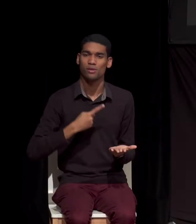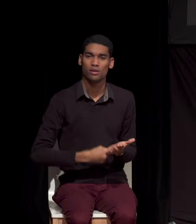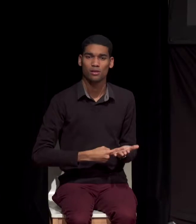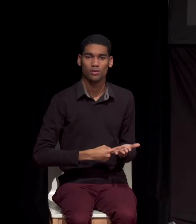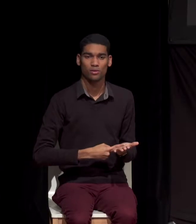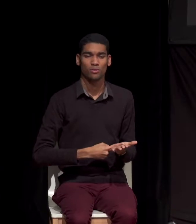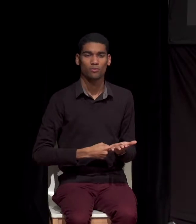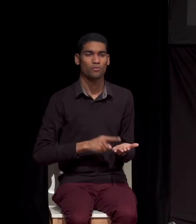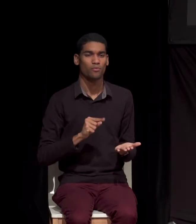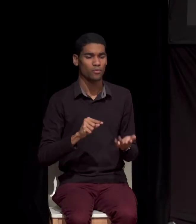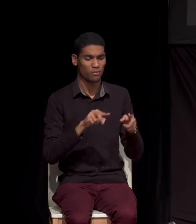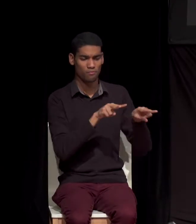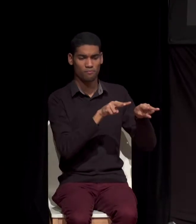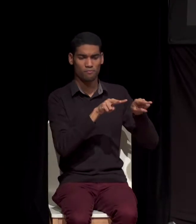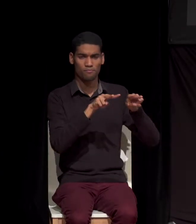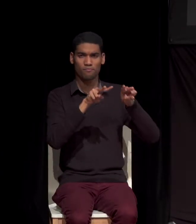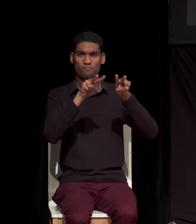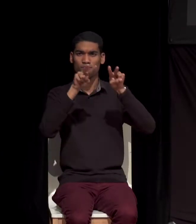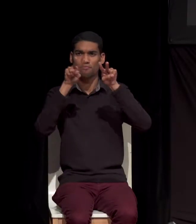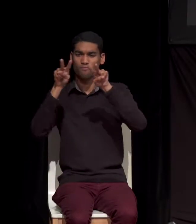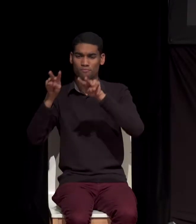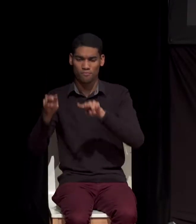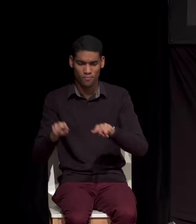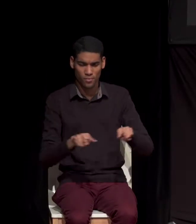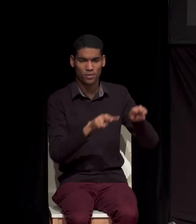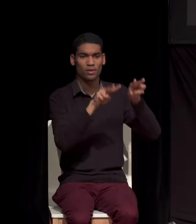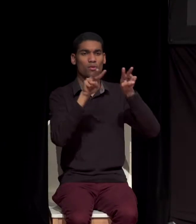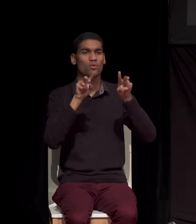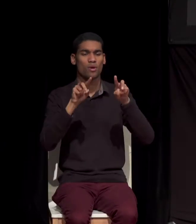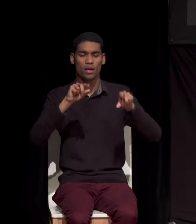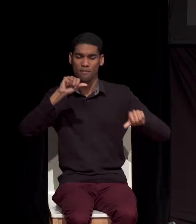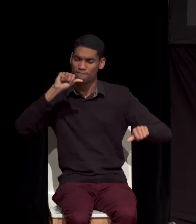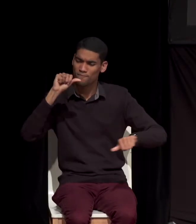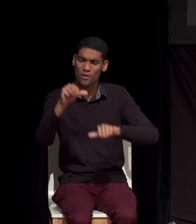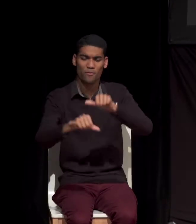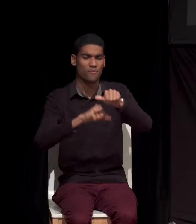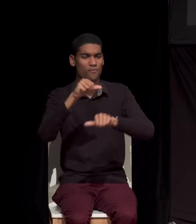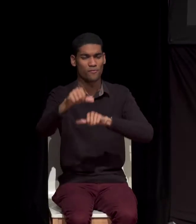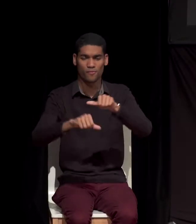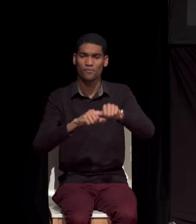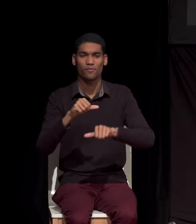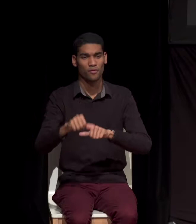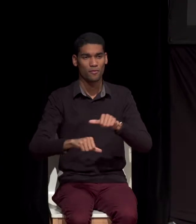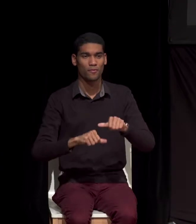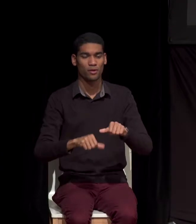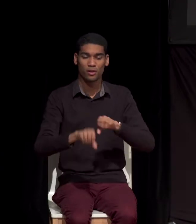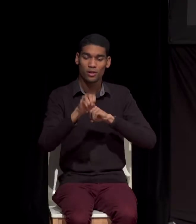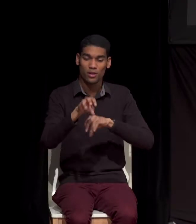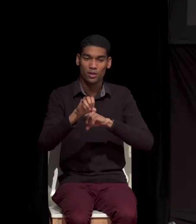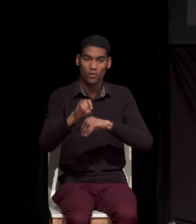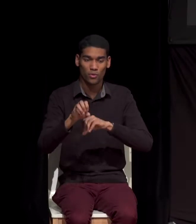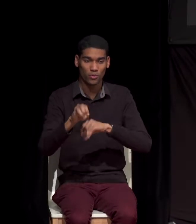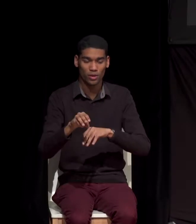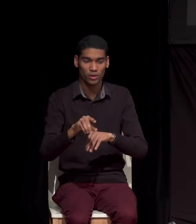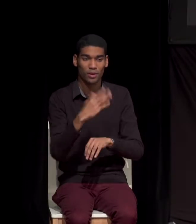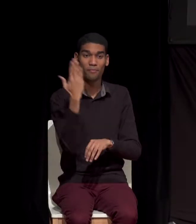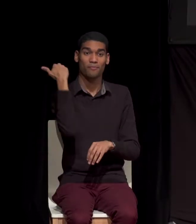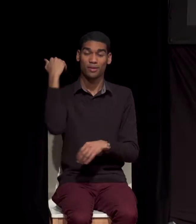uma visão de mundo que é transformadora, de uma educação que é a educação que ele